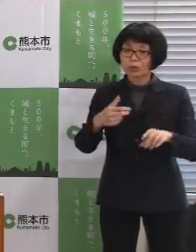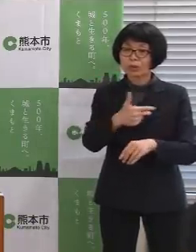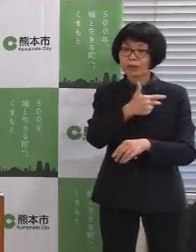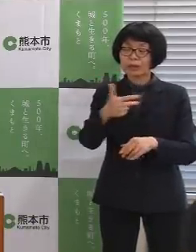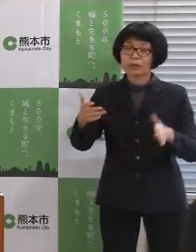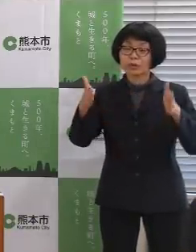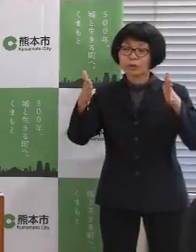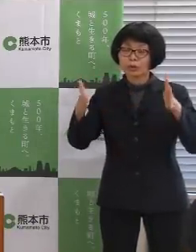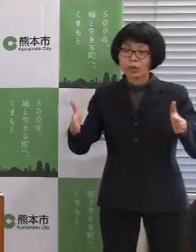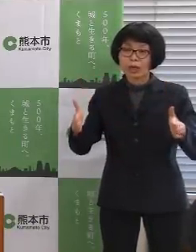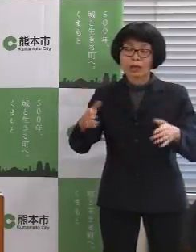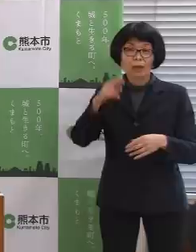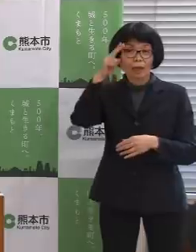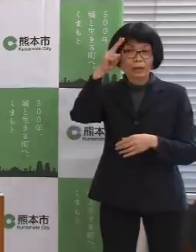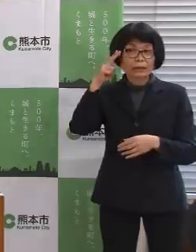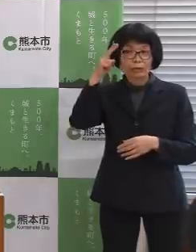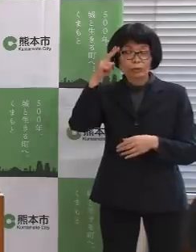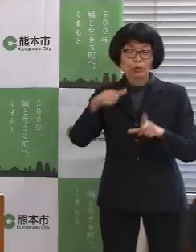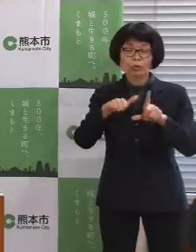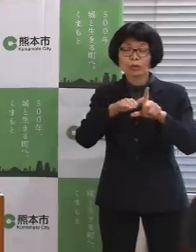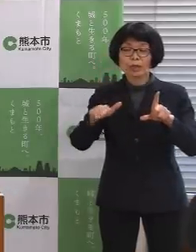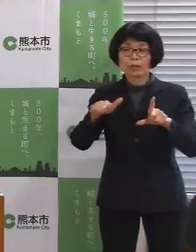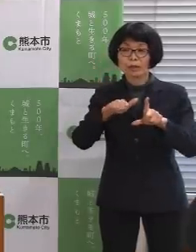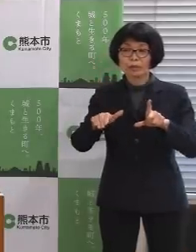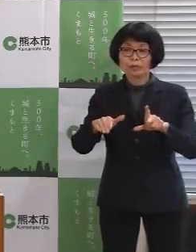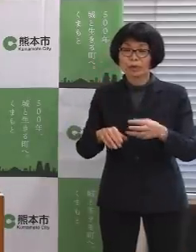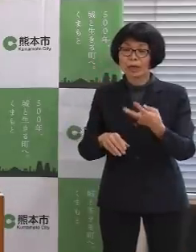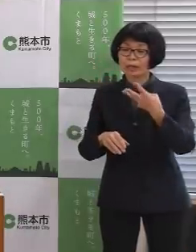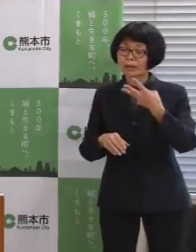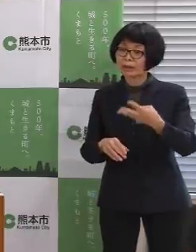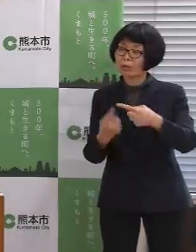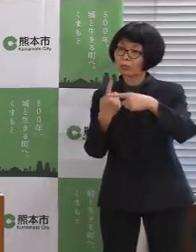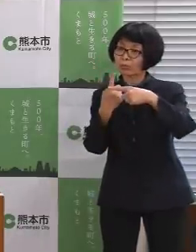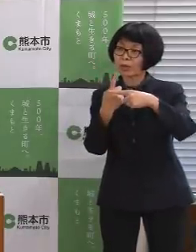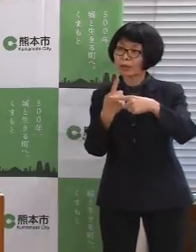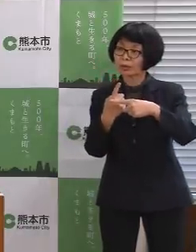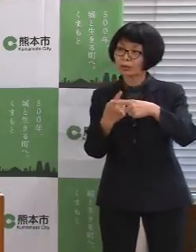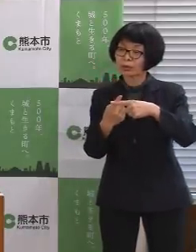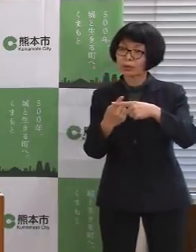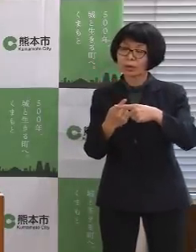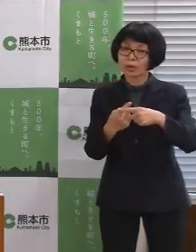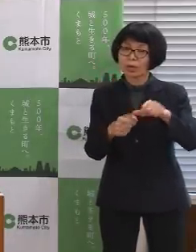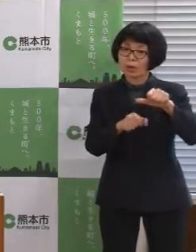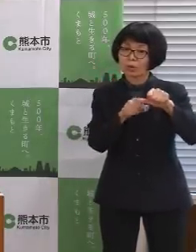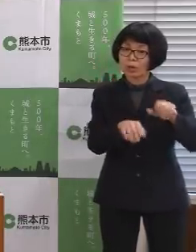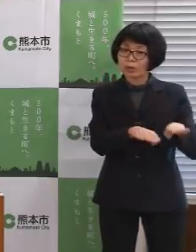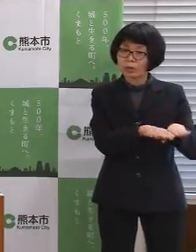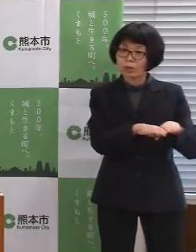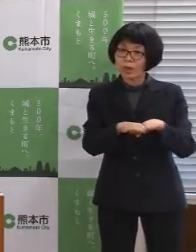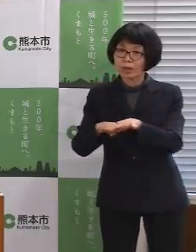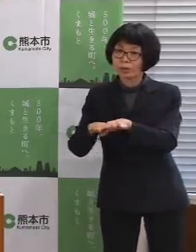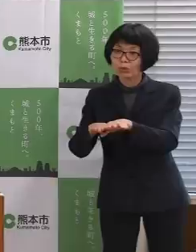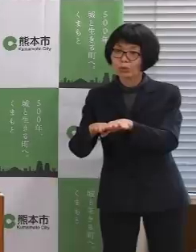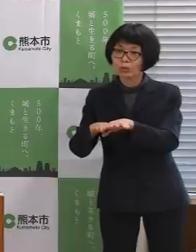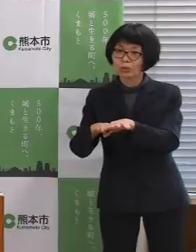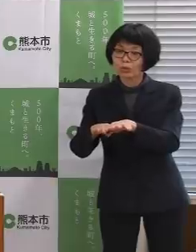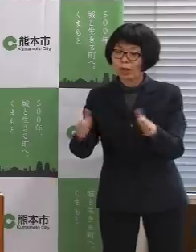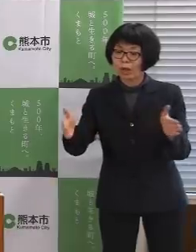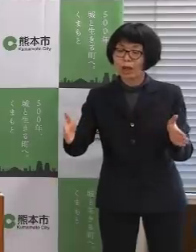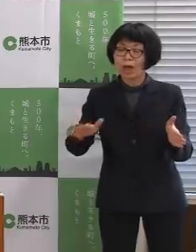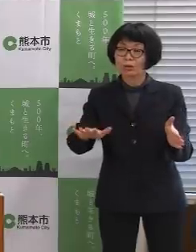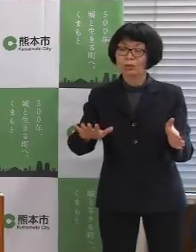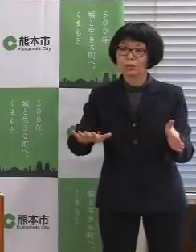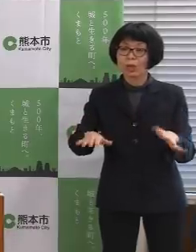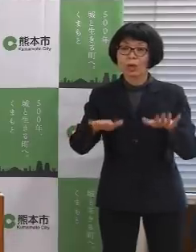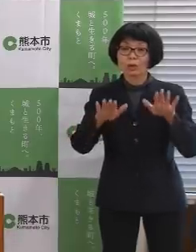たいそのリスクレベルが3プラスとかっていう傾向とかっていうの決められてるんですけど、来週連休挟みますので、はい、例えば今日